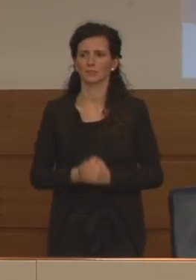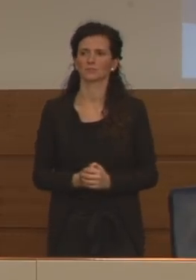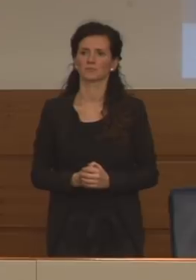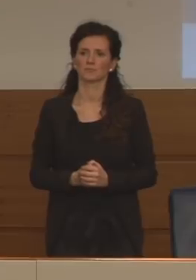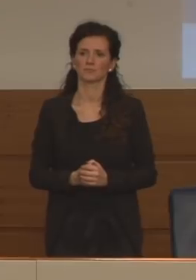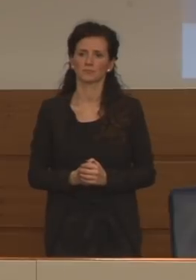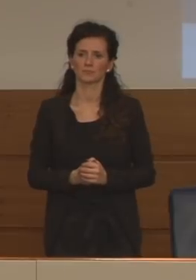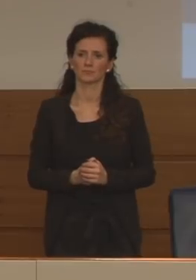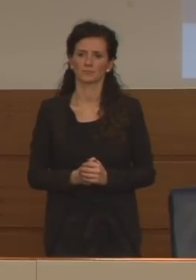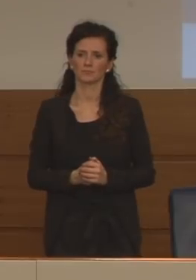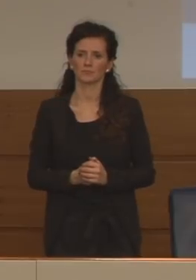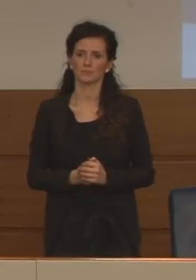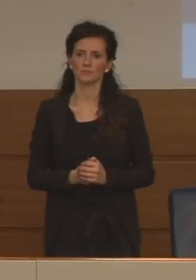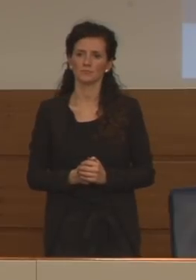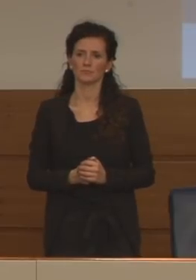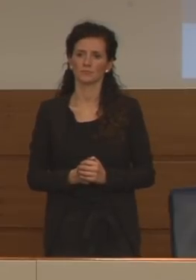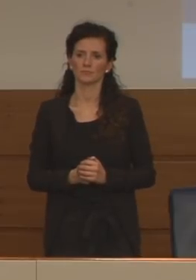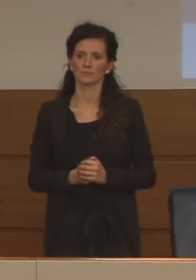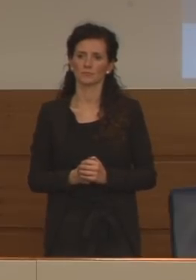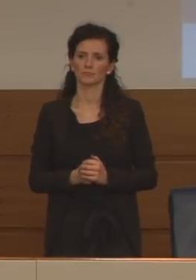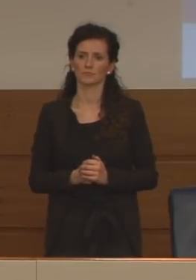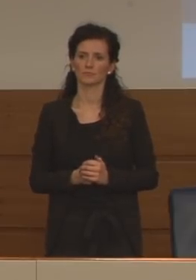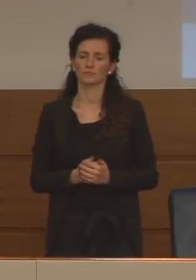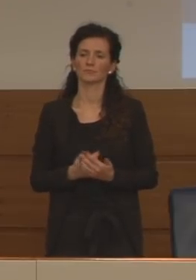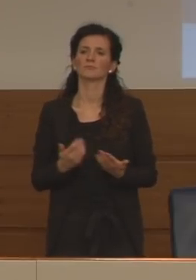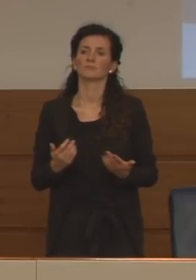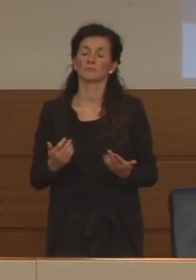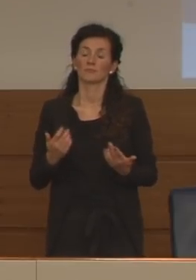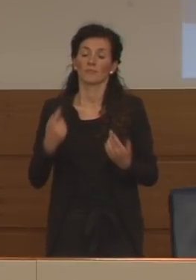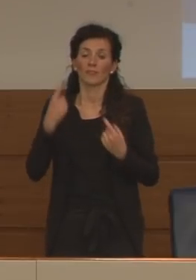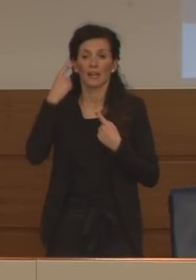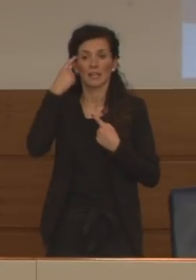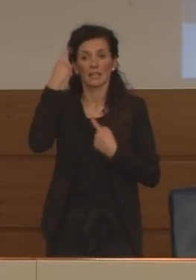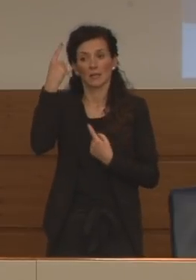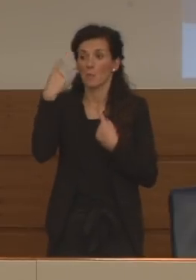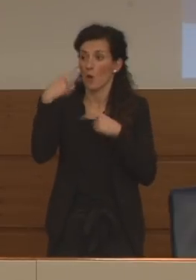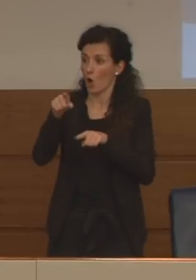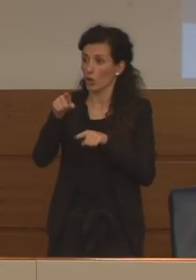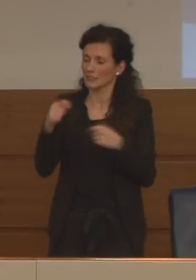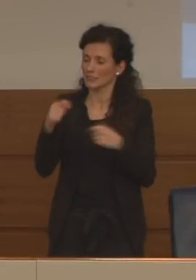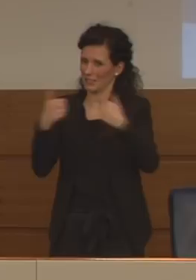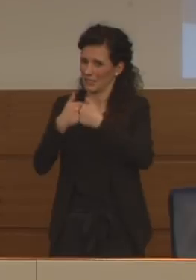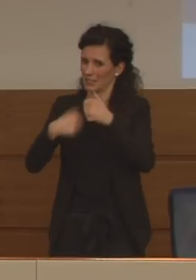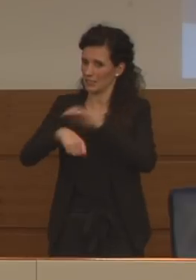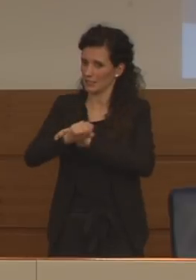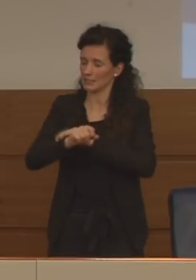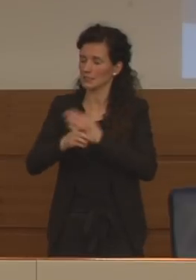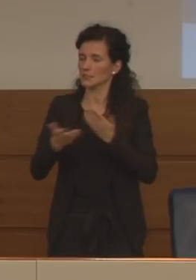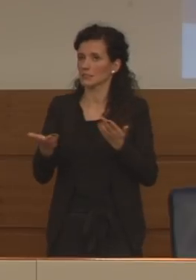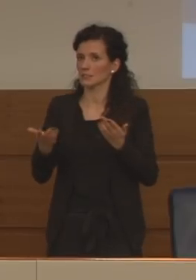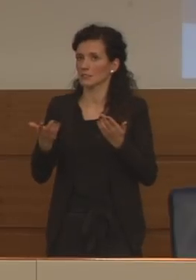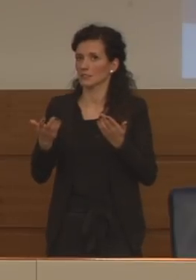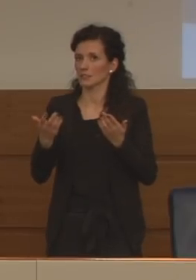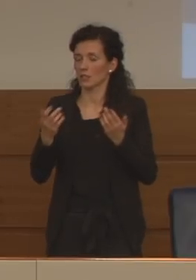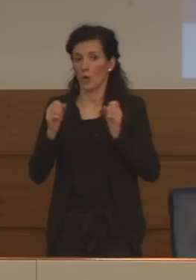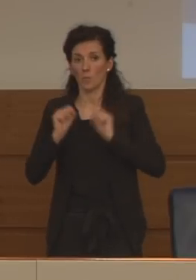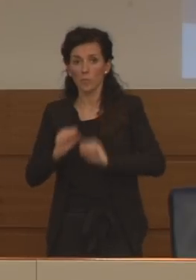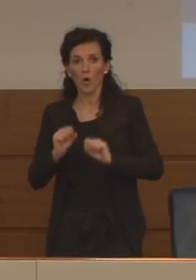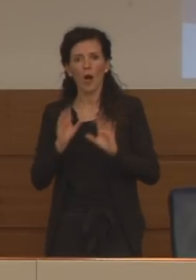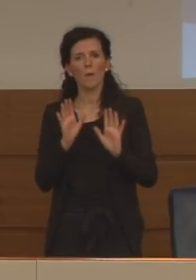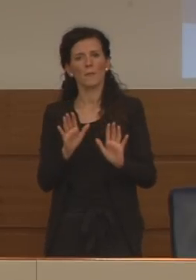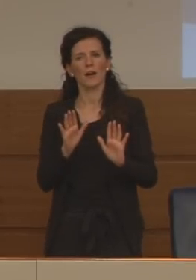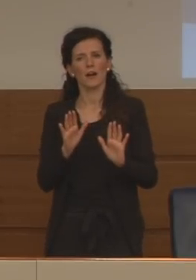questa è una delle ipotesi che si si vagliano è in questo momento è abbastanza difficile analizzare